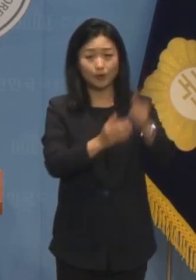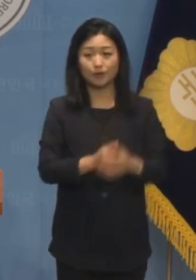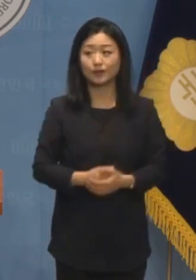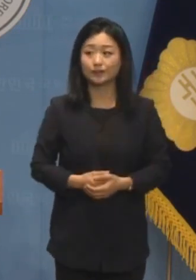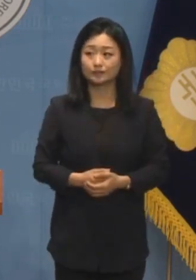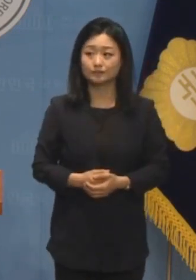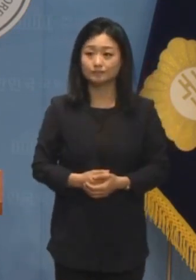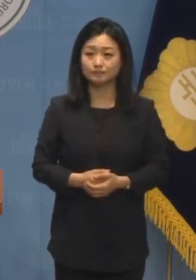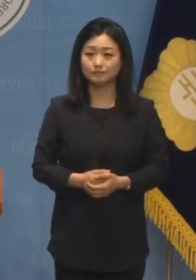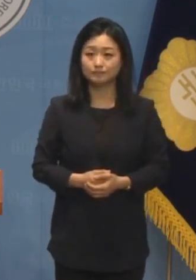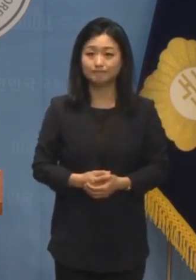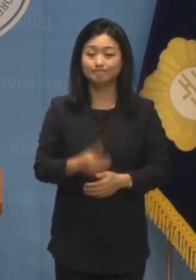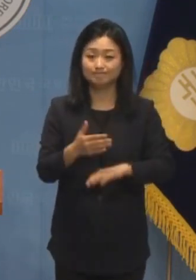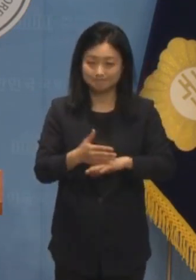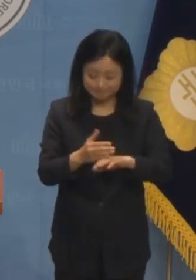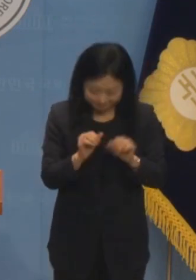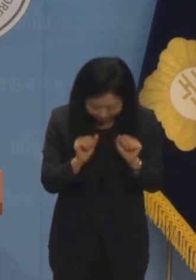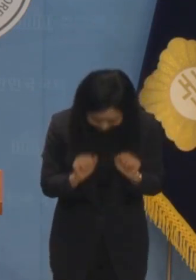바랍니다네